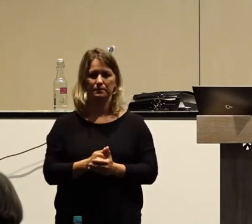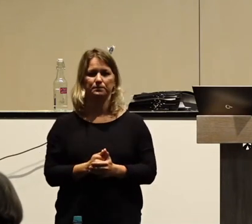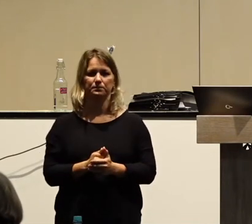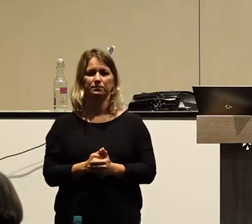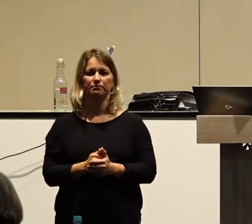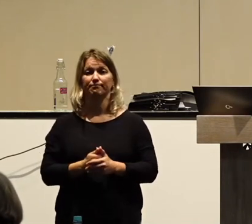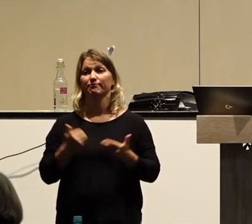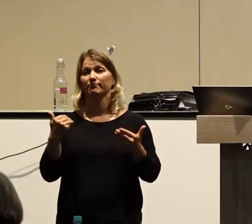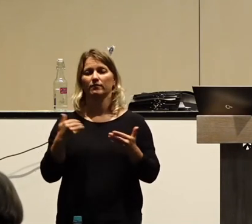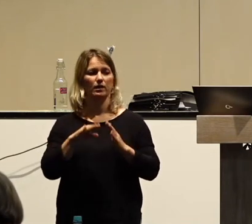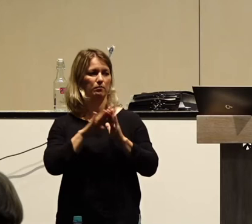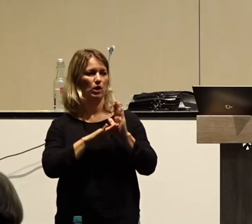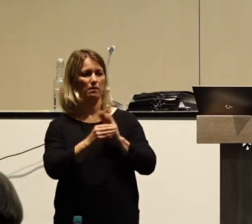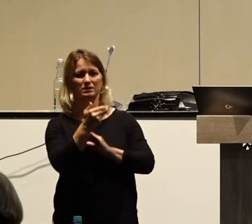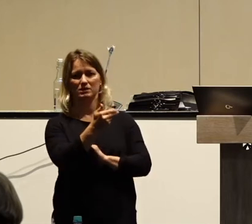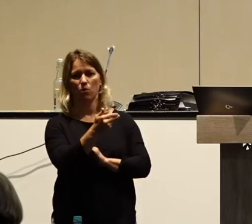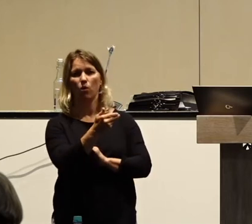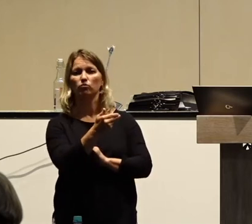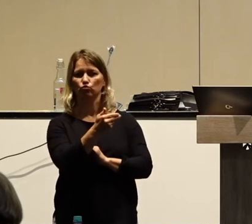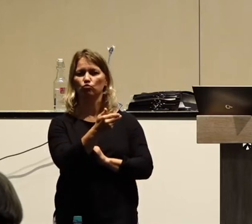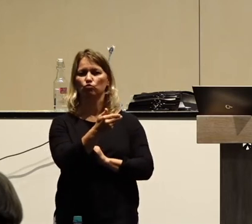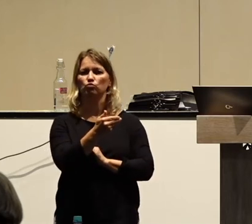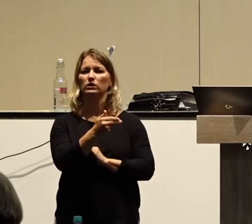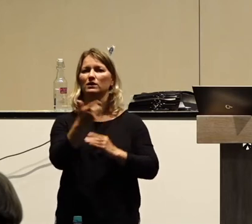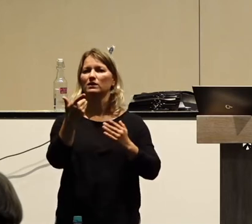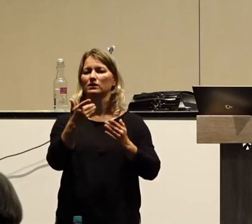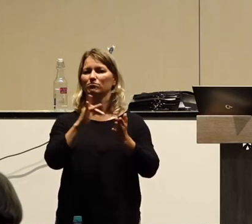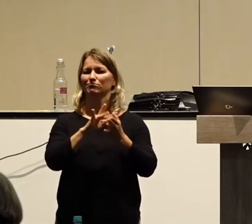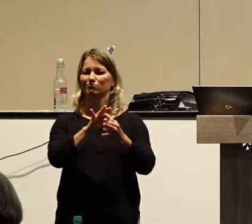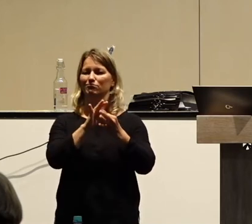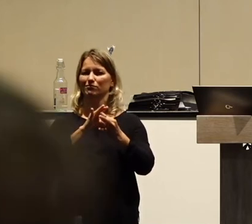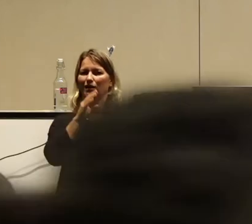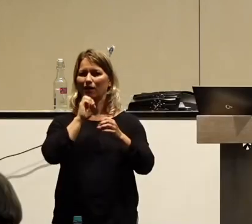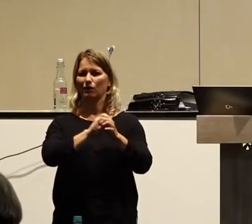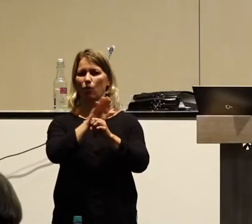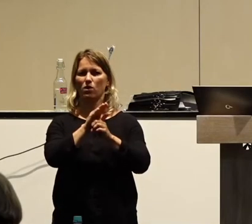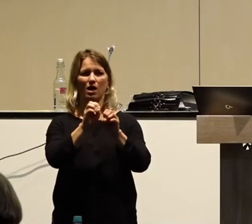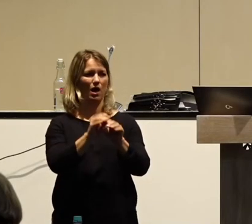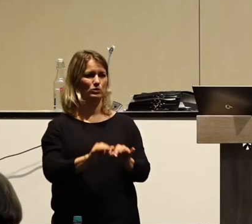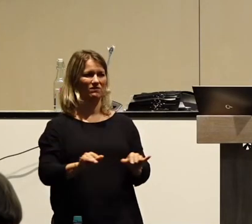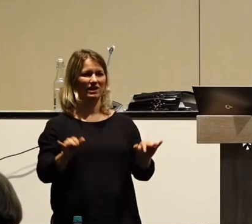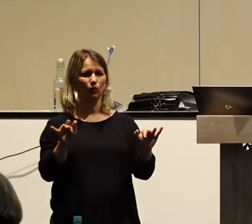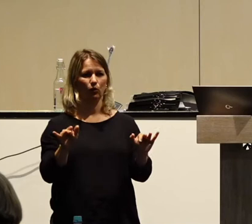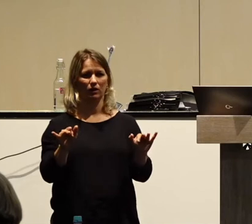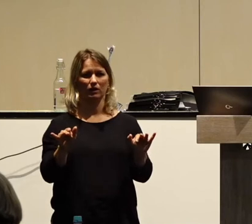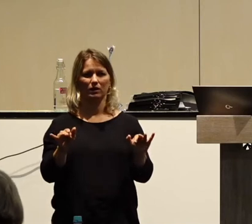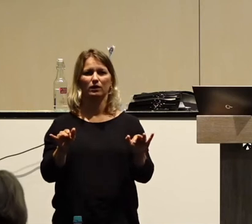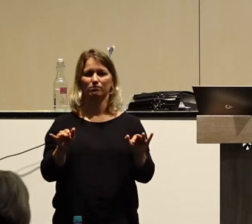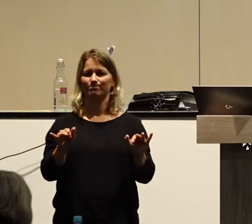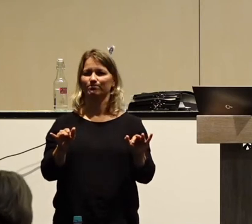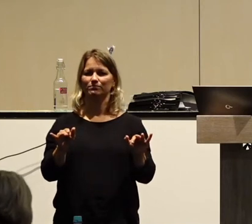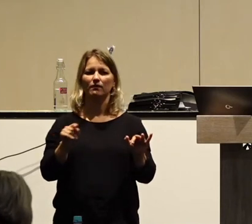mit so einem Programm auf die Auswirkungen von Corona oder mit einem Programm überhaupt auf die Auswirkungen der Corona-Pandemie